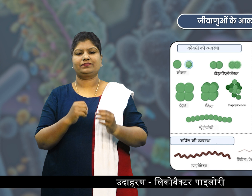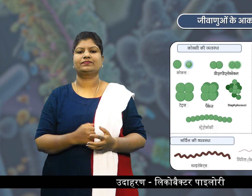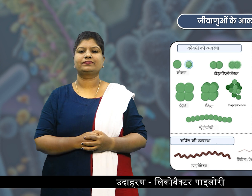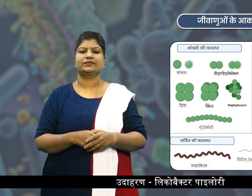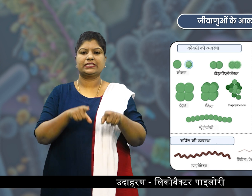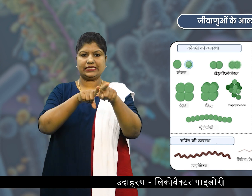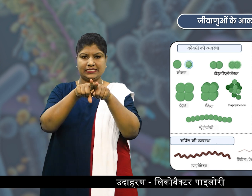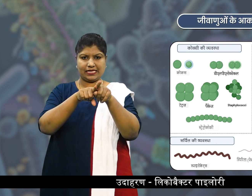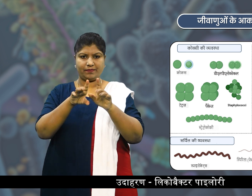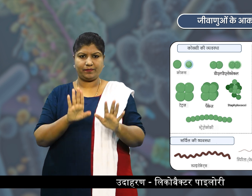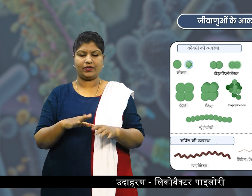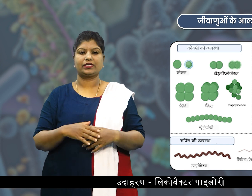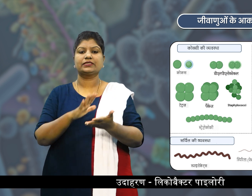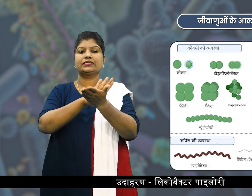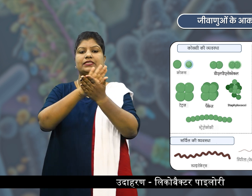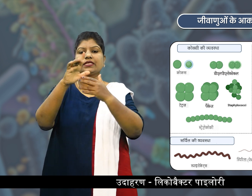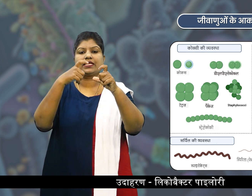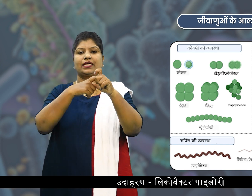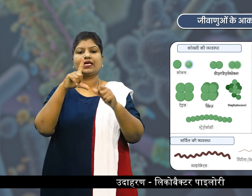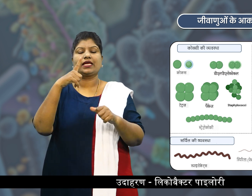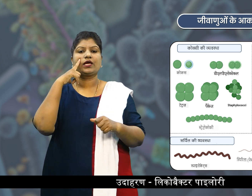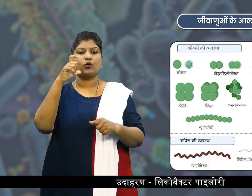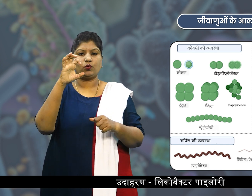उदाहरण लैक्टोबैक्टर पैसिलाई।